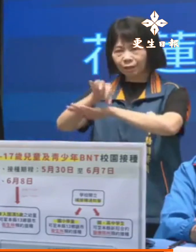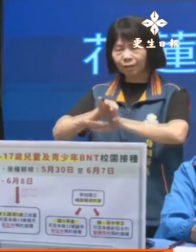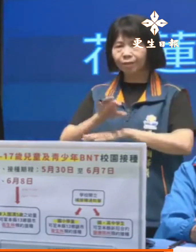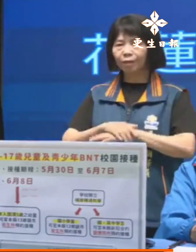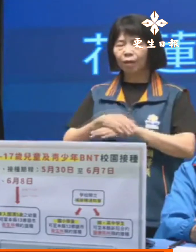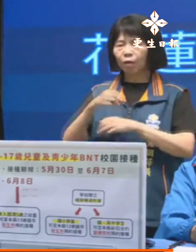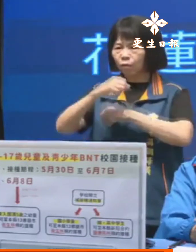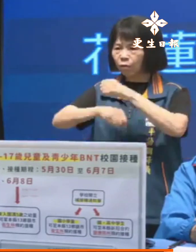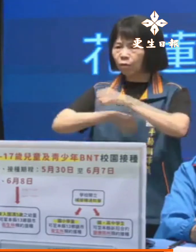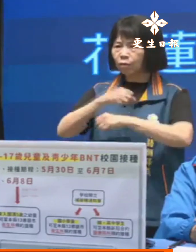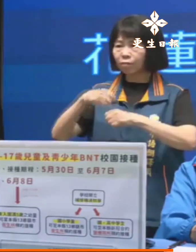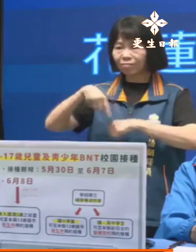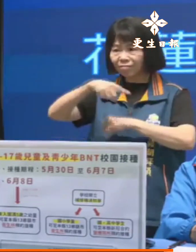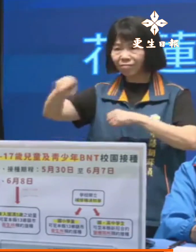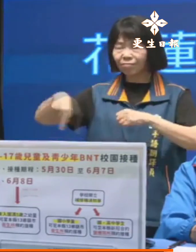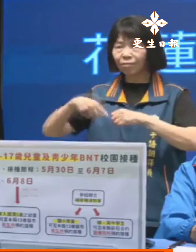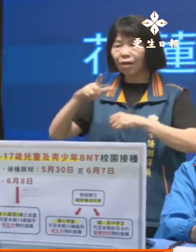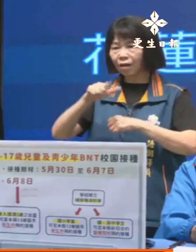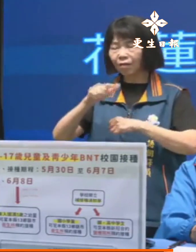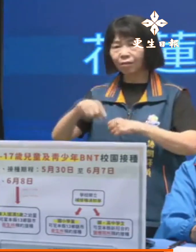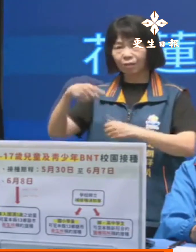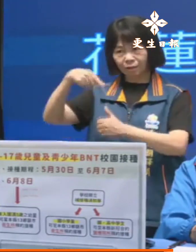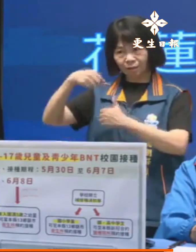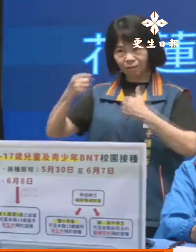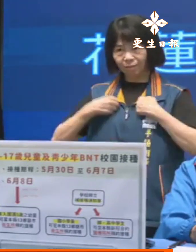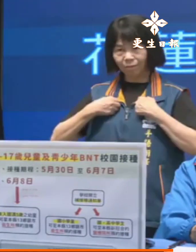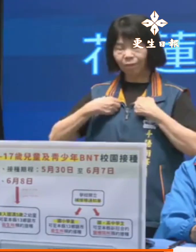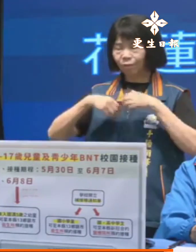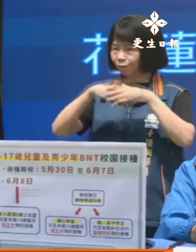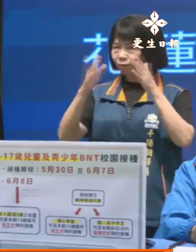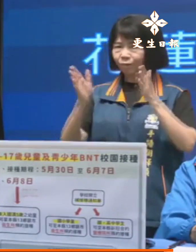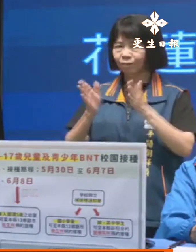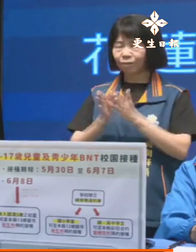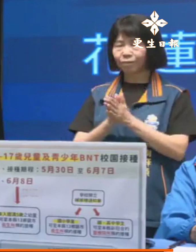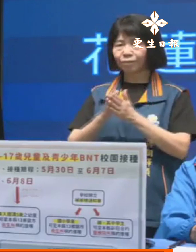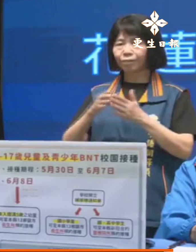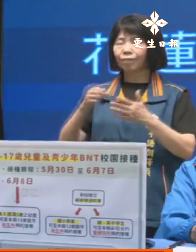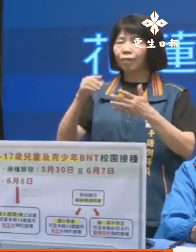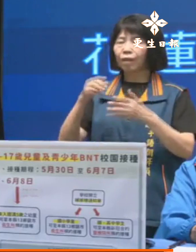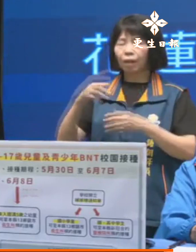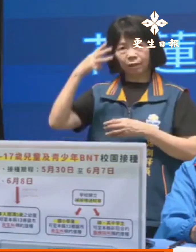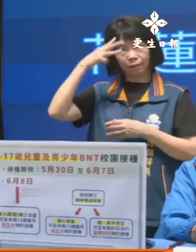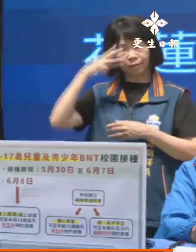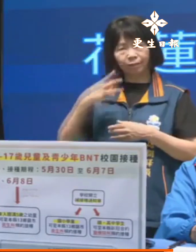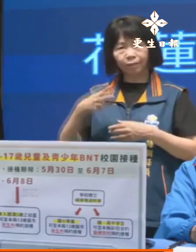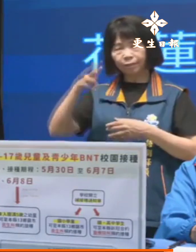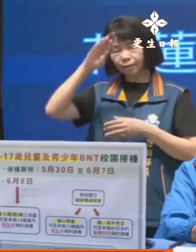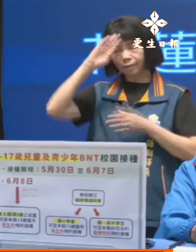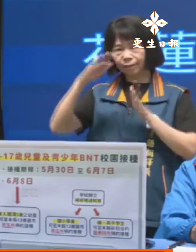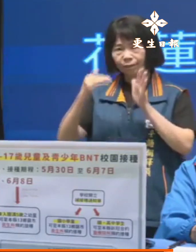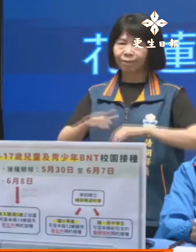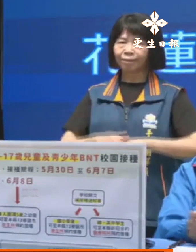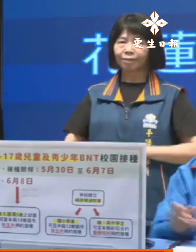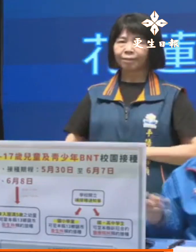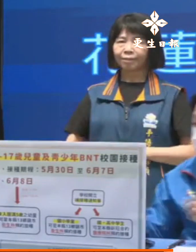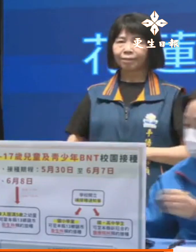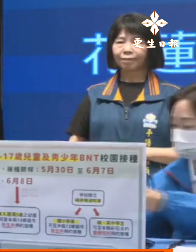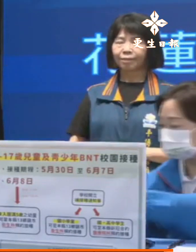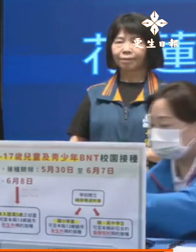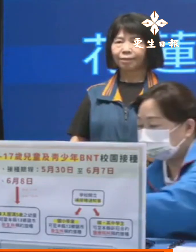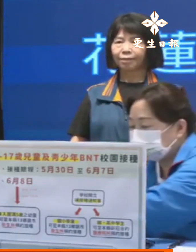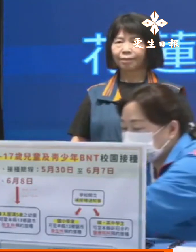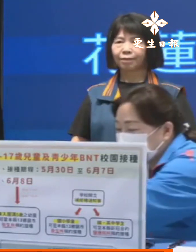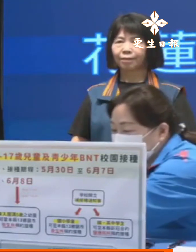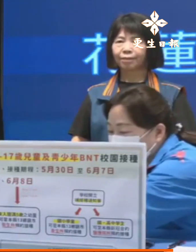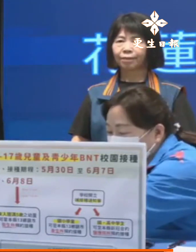行3天的一个防疫假，那配合这个礼拜23到27号就会暂停实体课程。再过